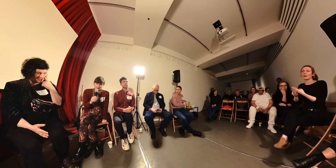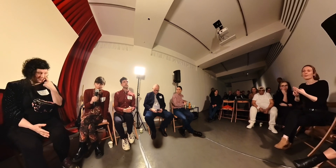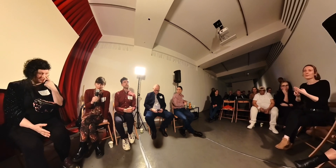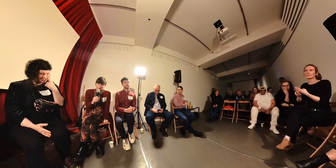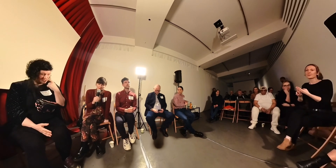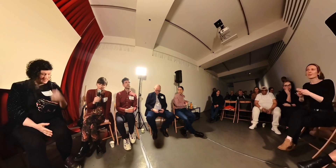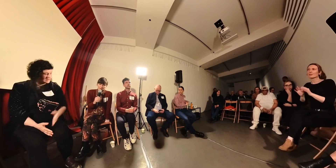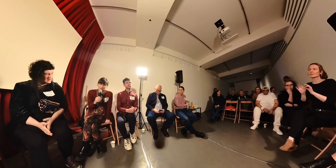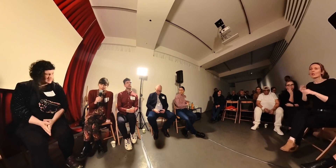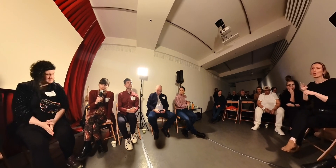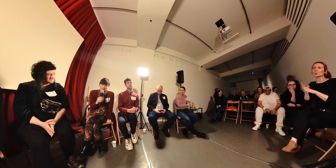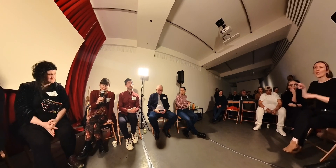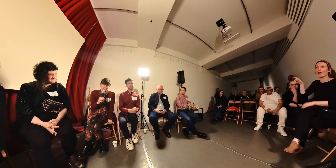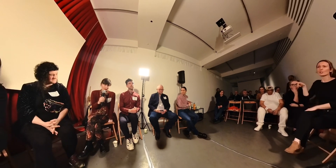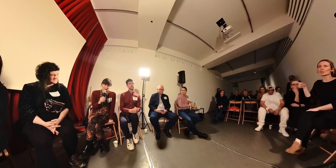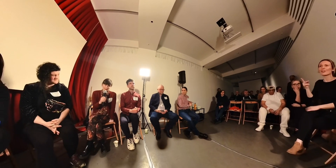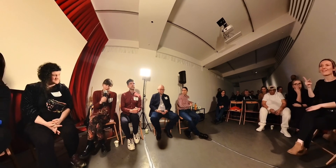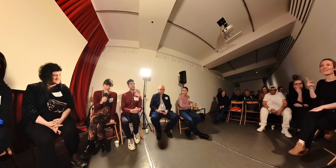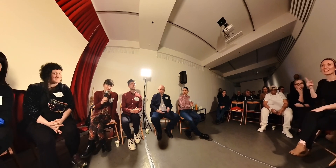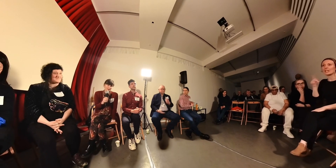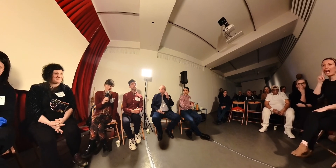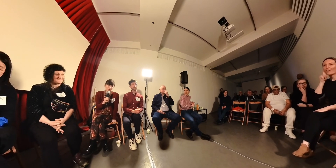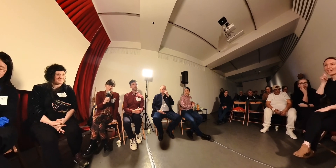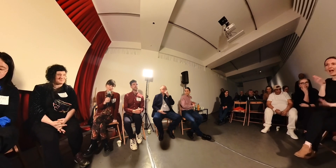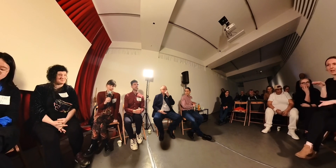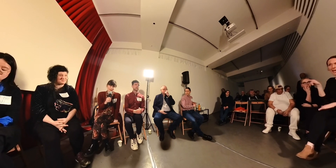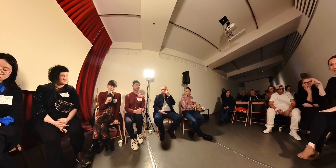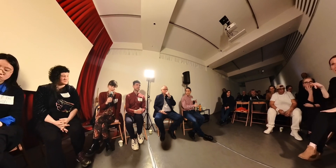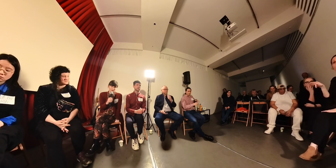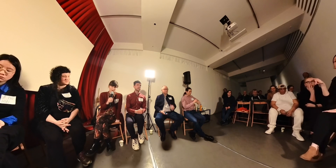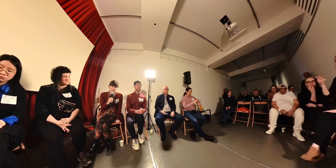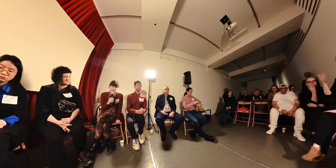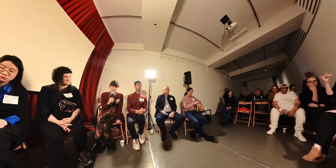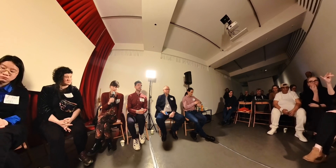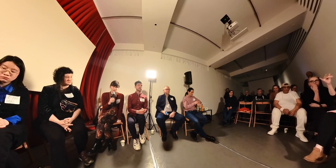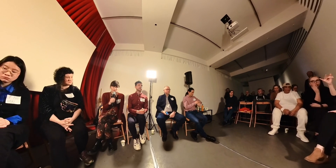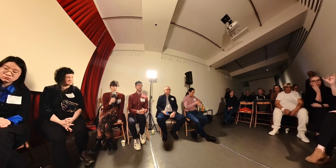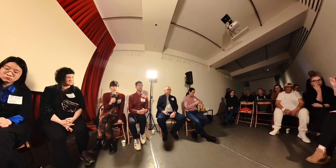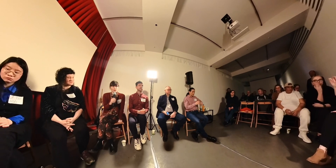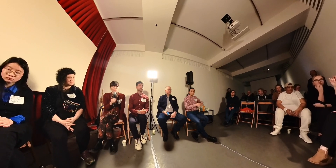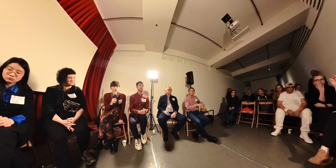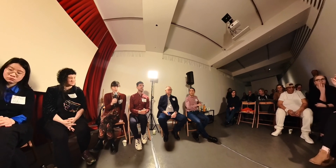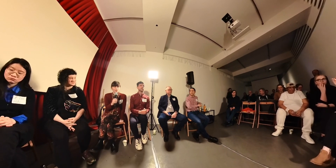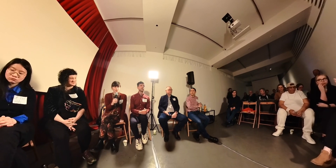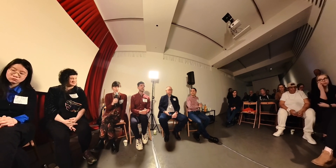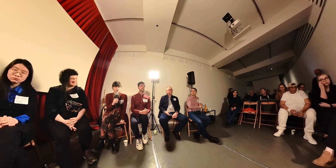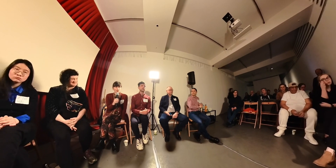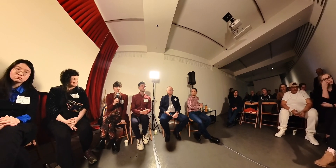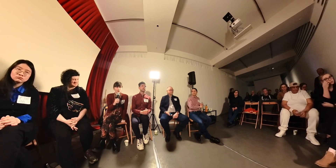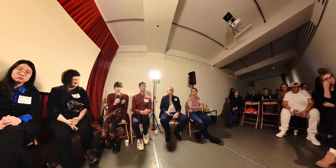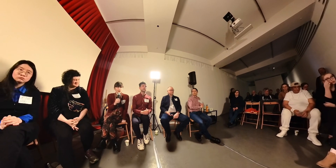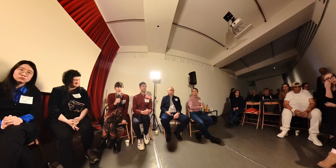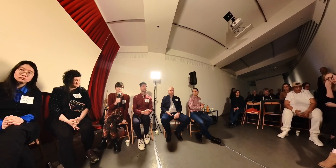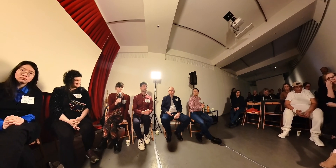seznámil kurátor Vít Havránek, kdysi ještě před lety, předtím, než jsme